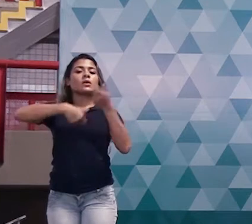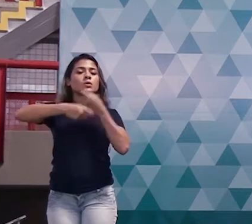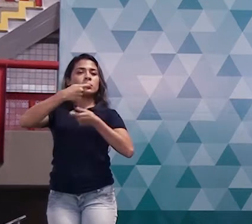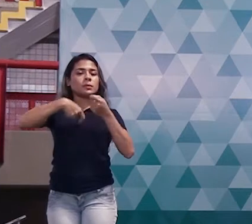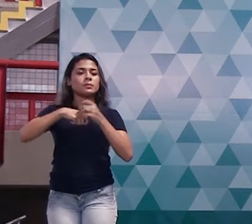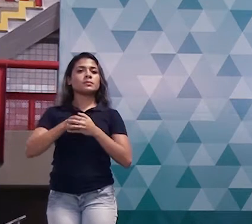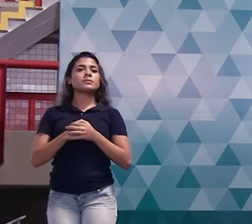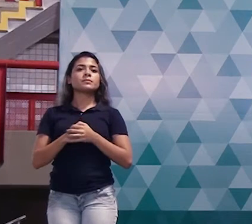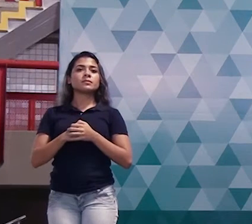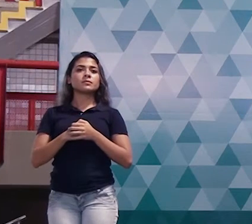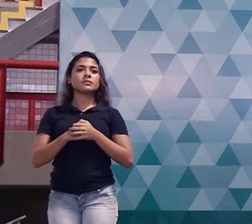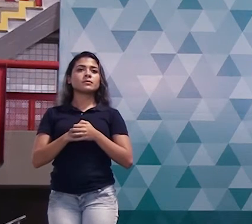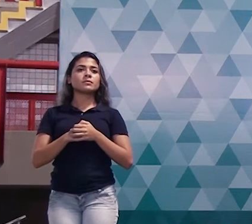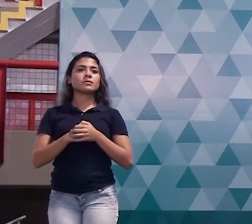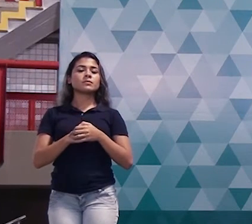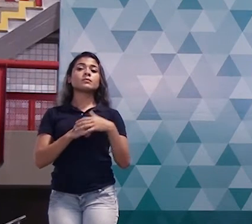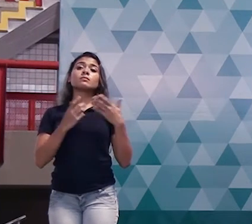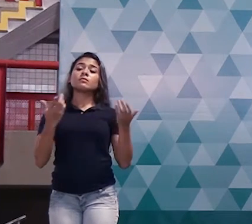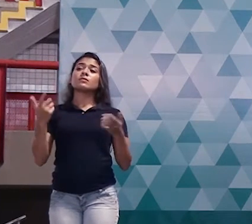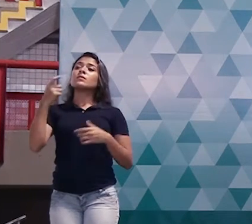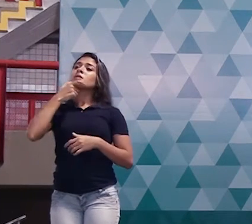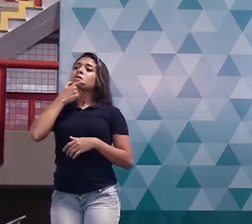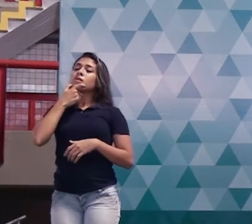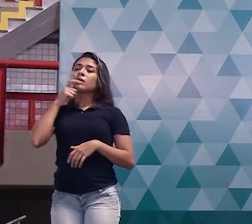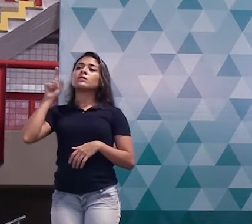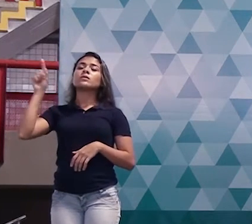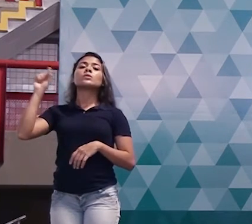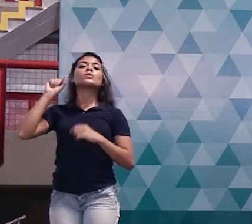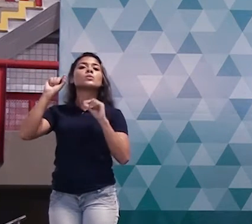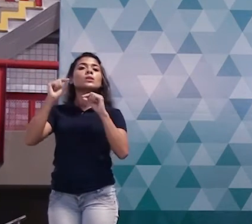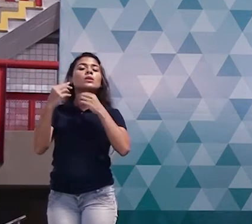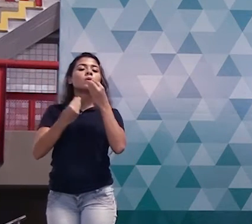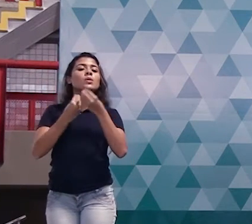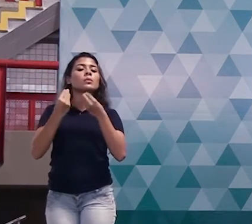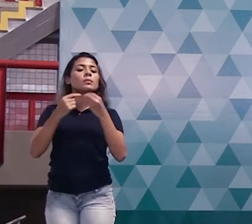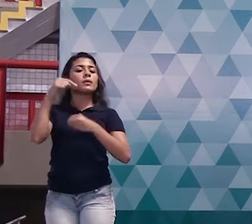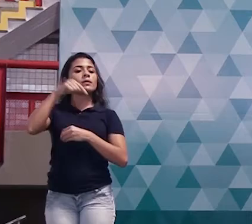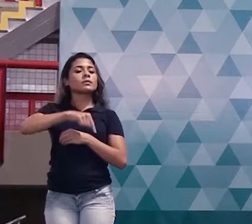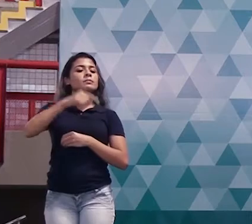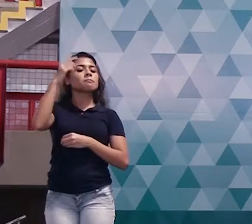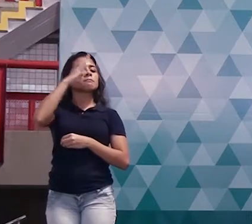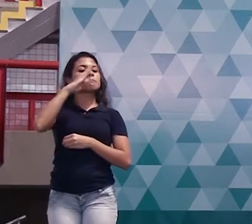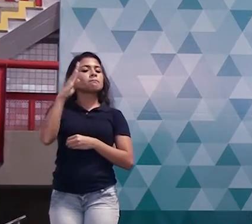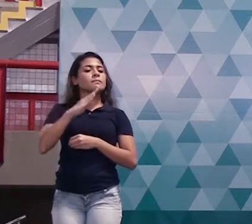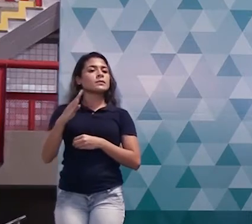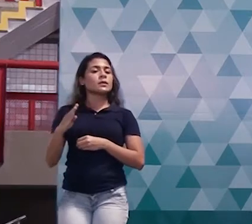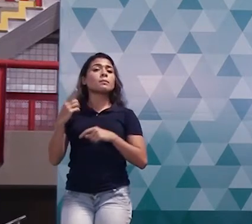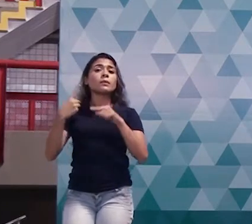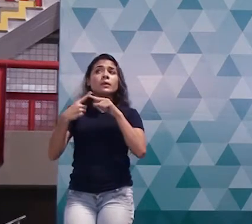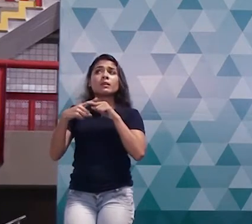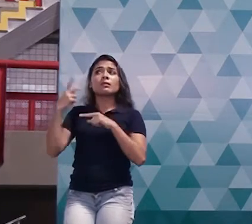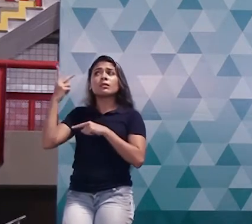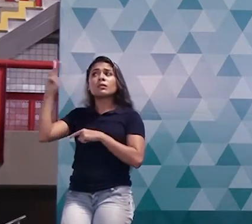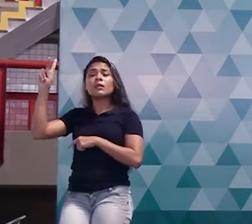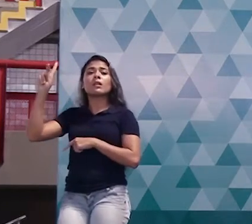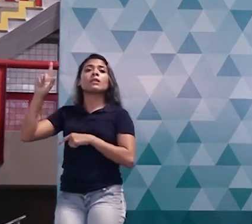Diz assim, a Inglaterra apoiava a descentralização do Brasil pelos liberais, visto que a política de lá é